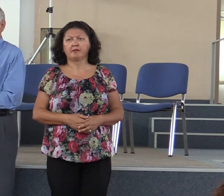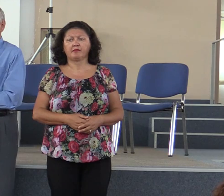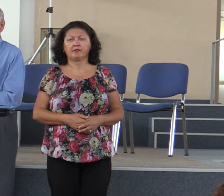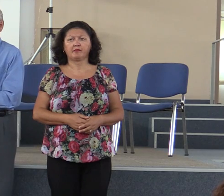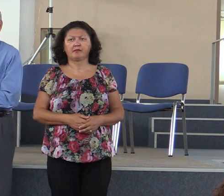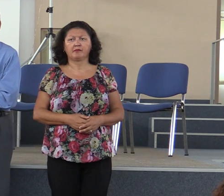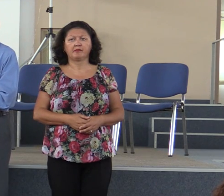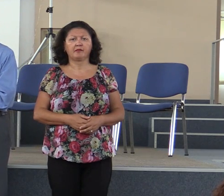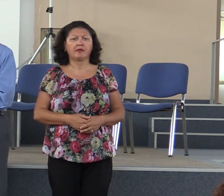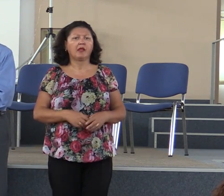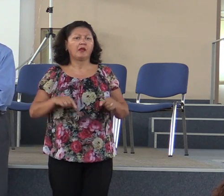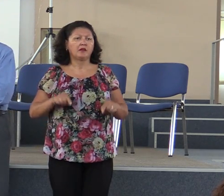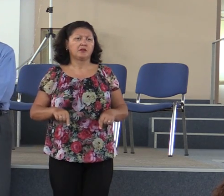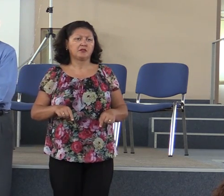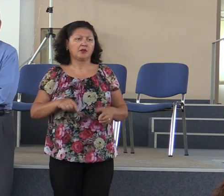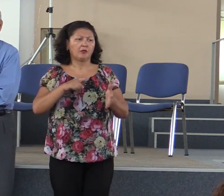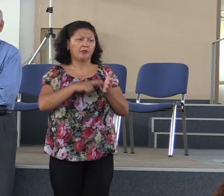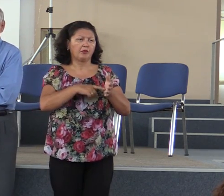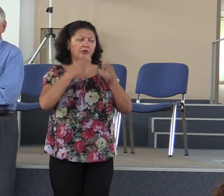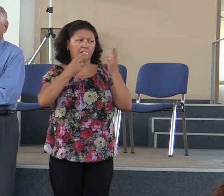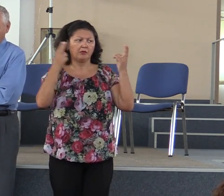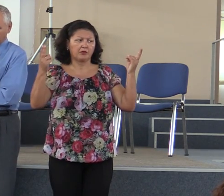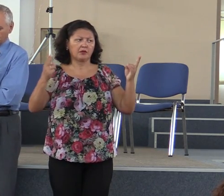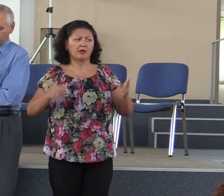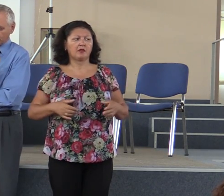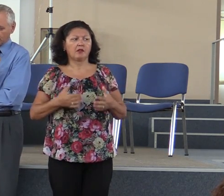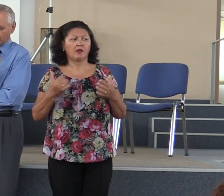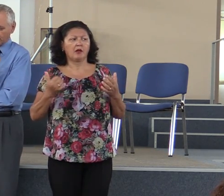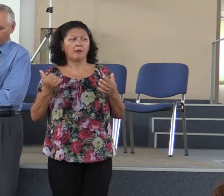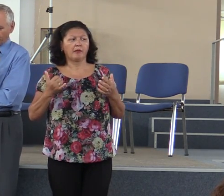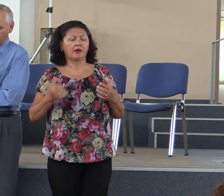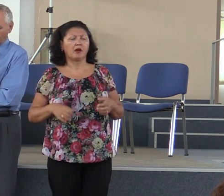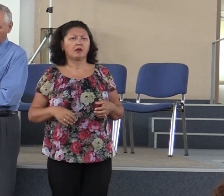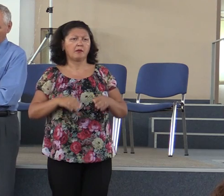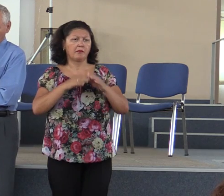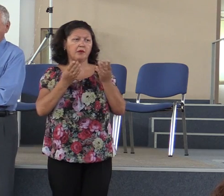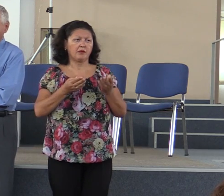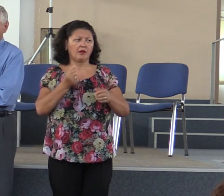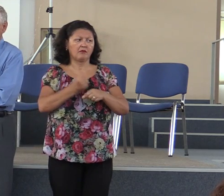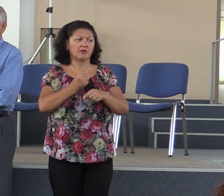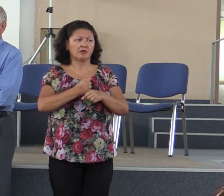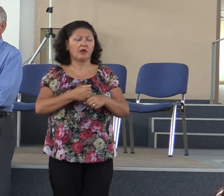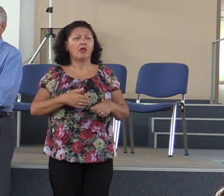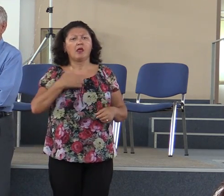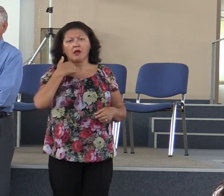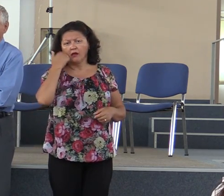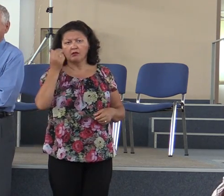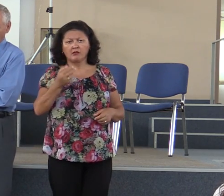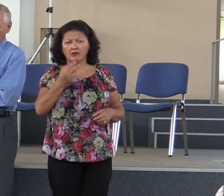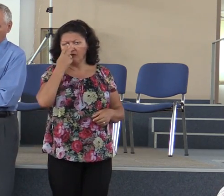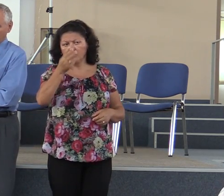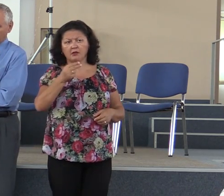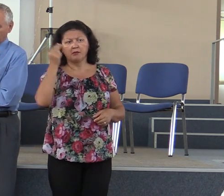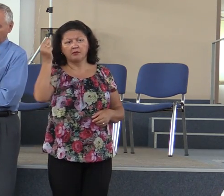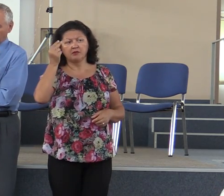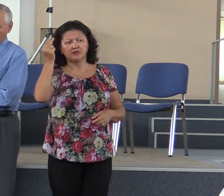un punct important pe care Biblia îl face. When we see God, când îl vedem pe Dumnezeu, we